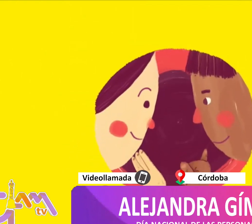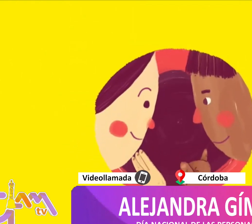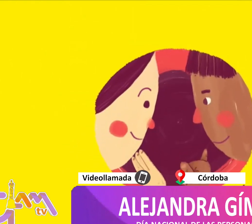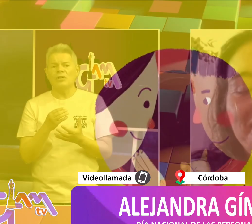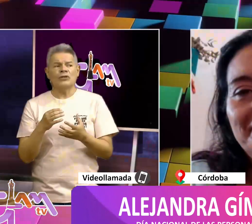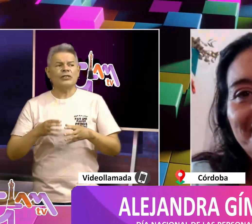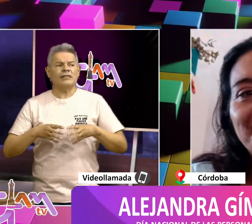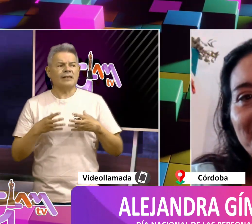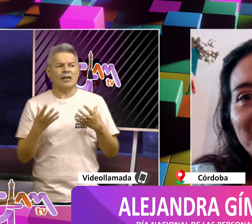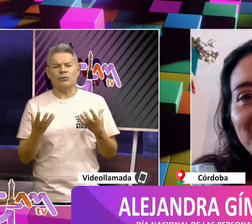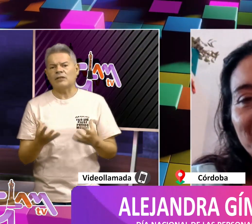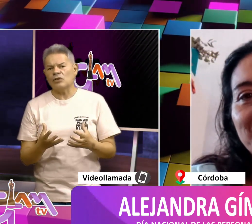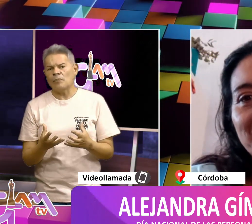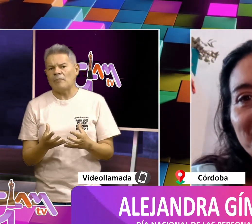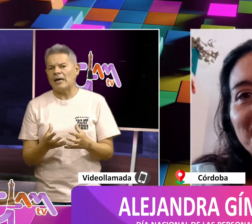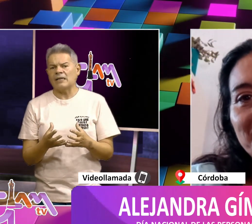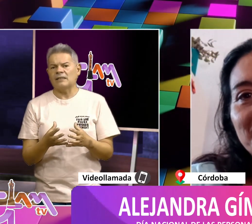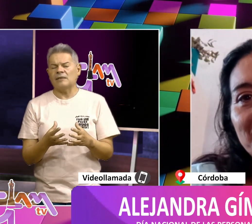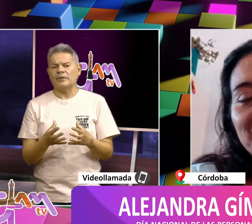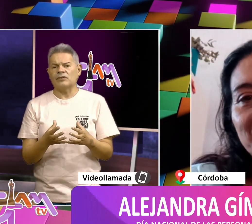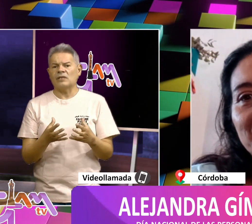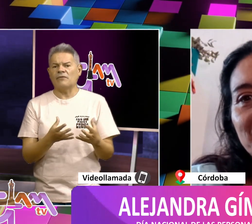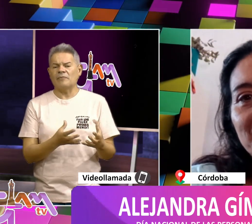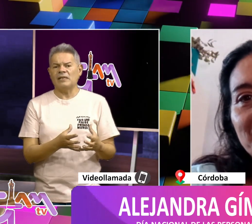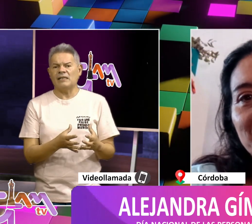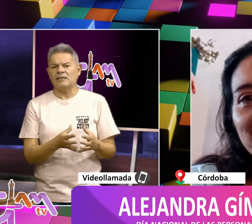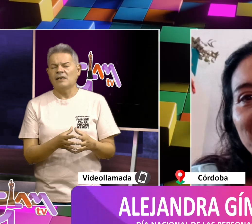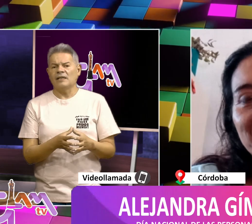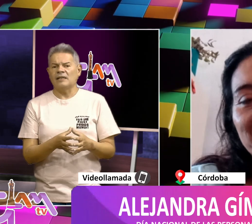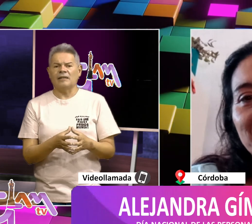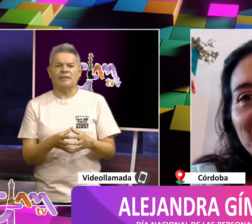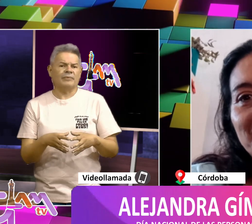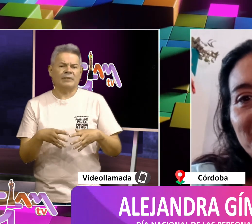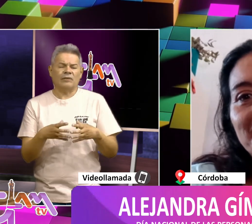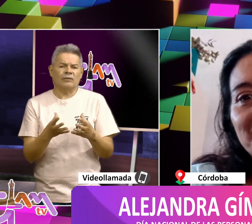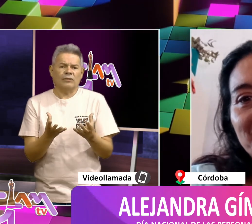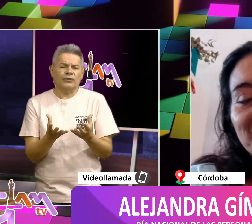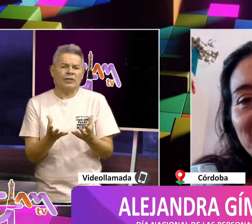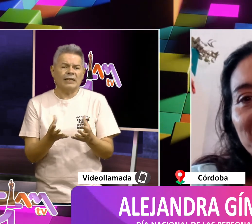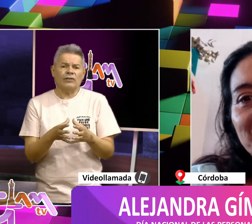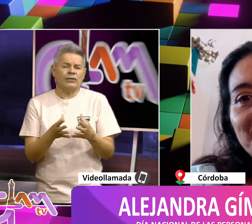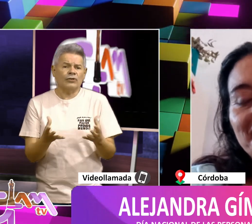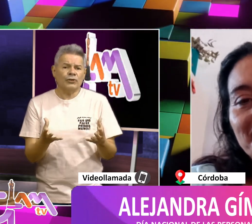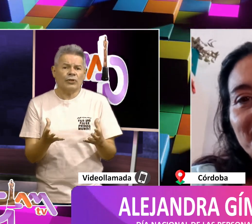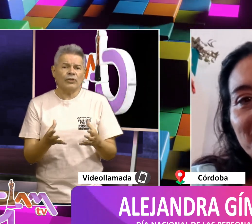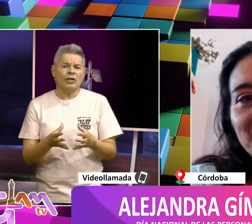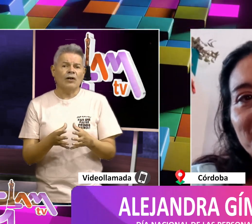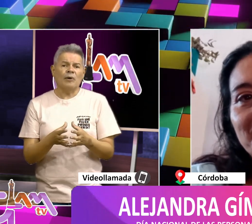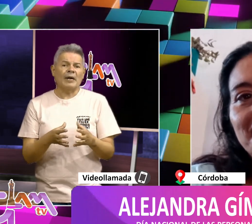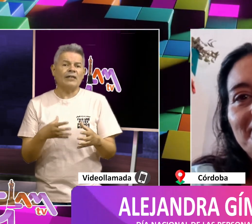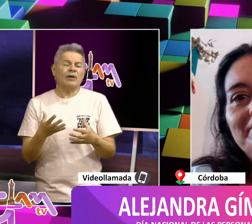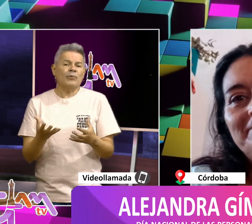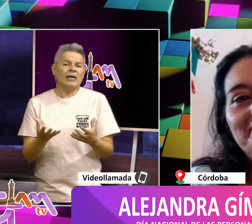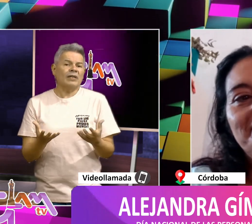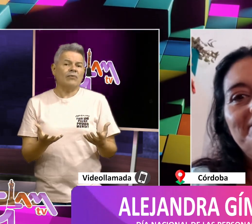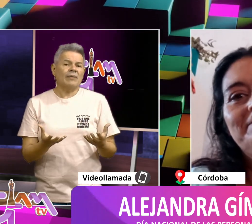apurar esto. No sé si se tienen que juntar todos los papás que tienen personas o familiares con sordez, que son sordos, como